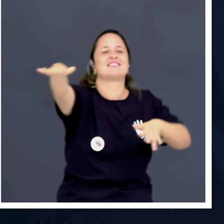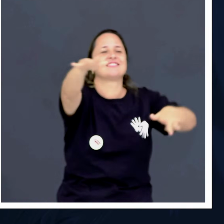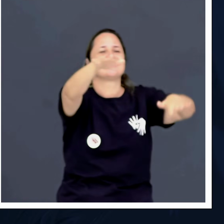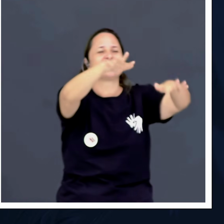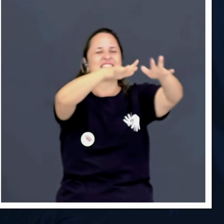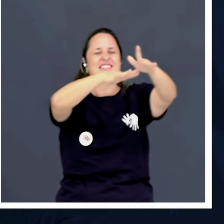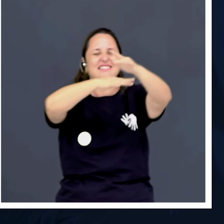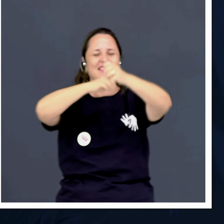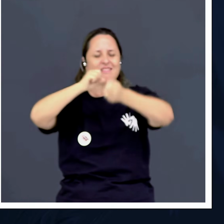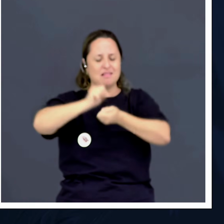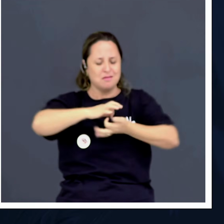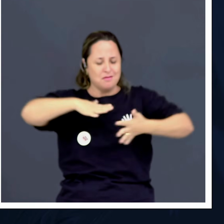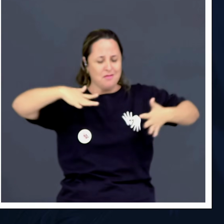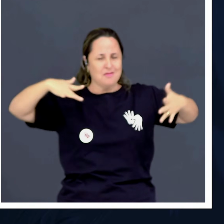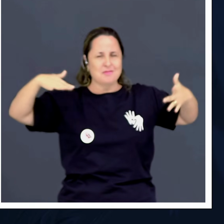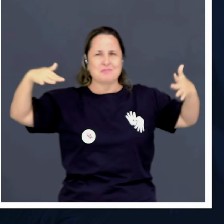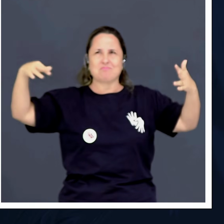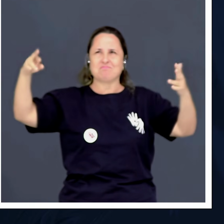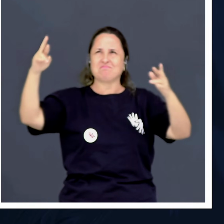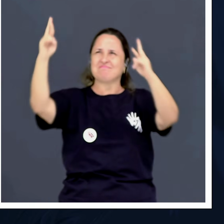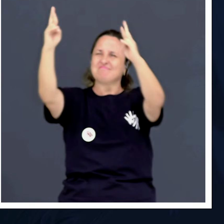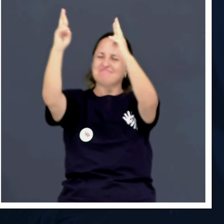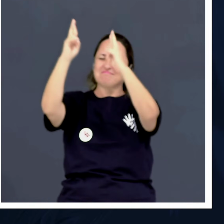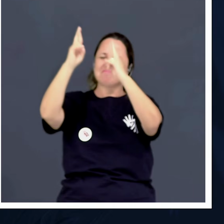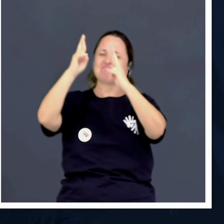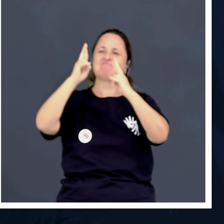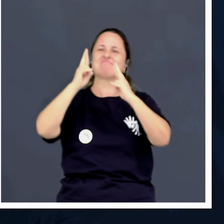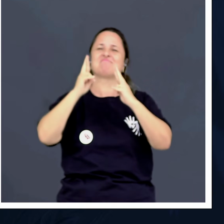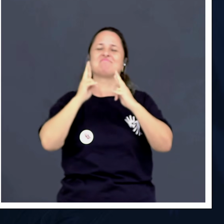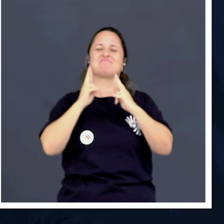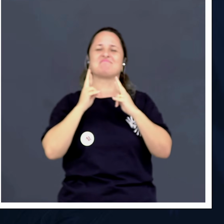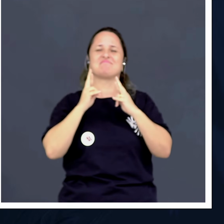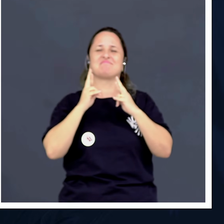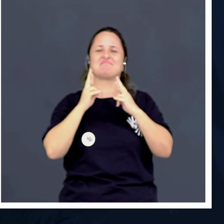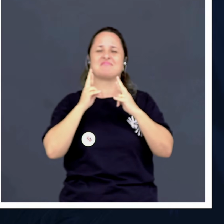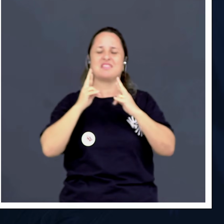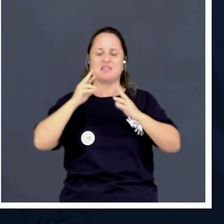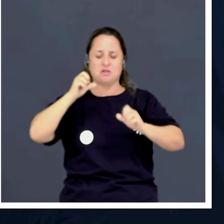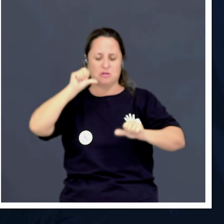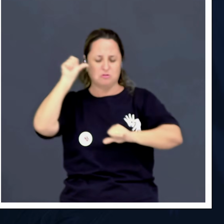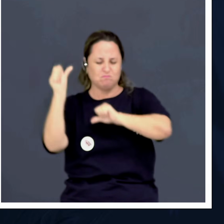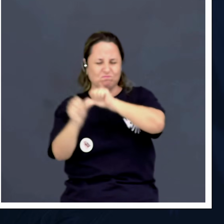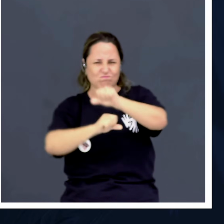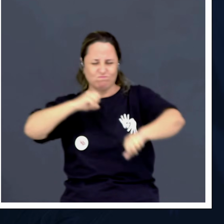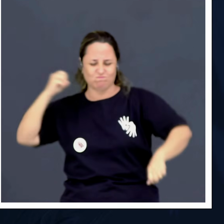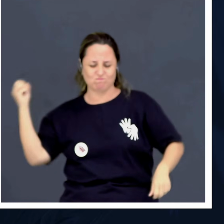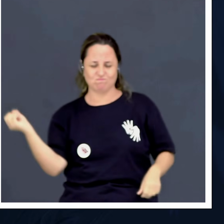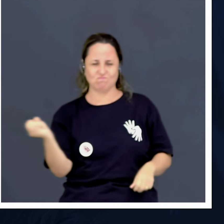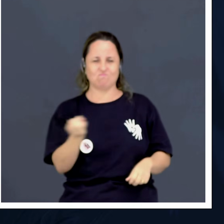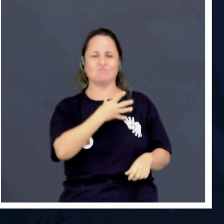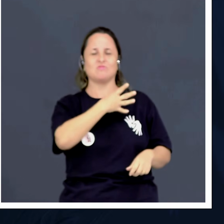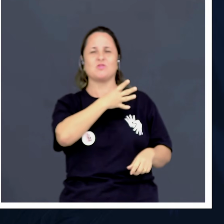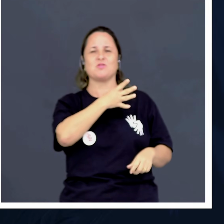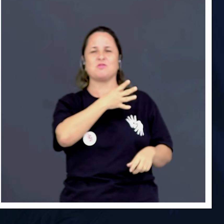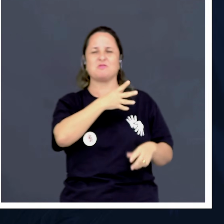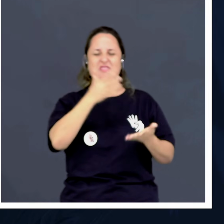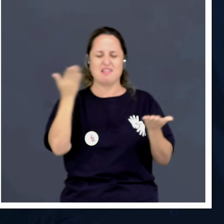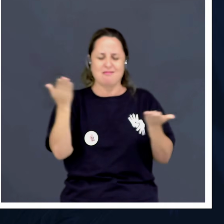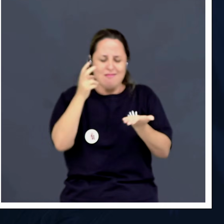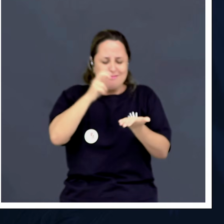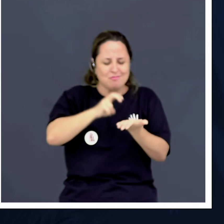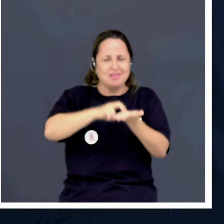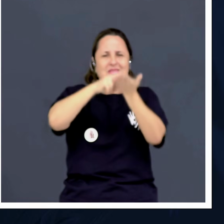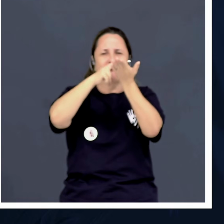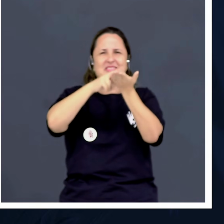operando milagres, trazendo respostas. Faz o novo acontecer aqui nesta manhã, Senhor. Traz respostas,